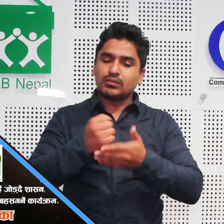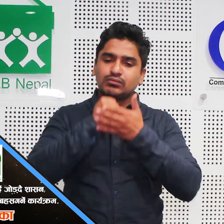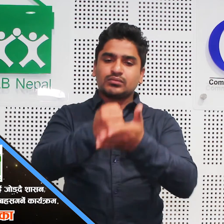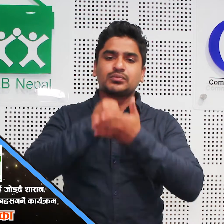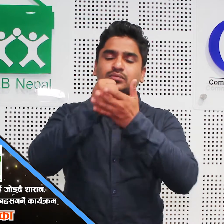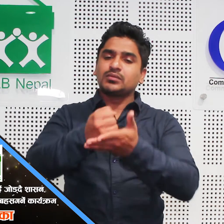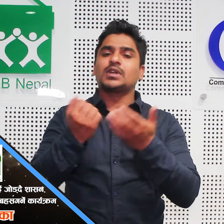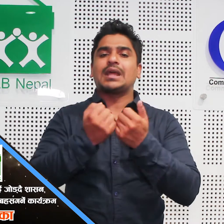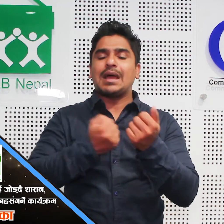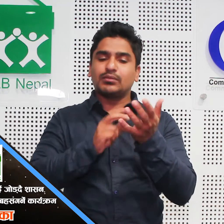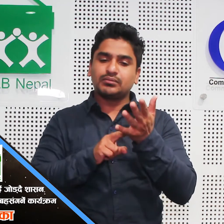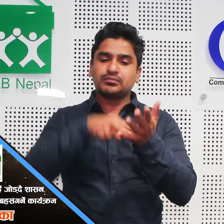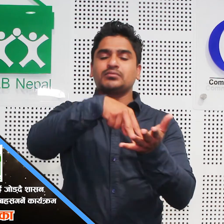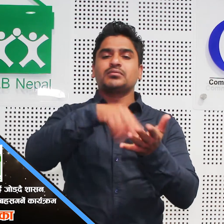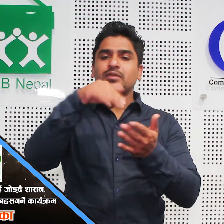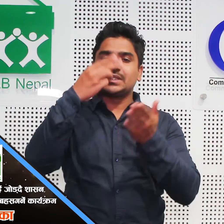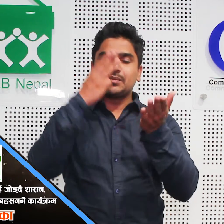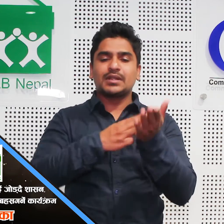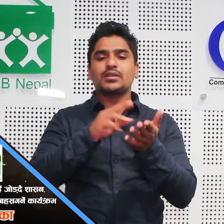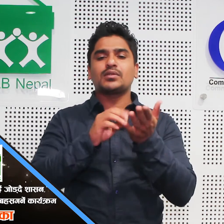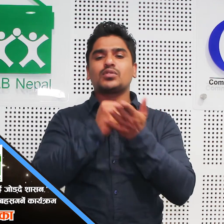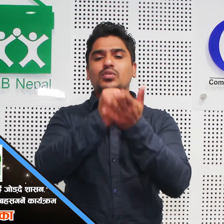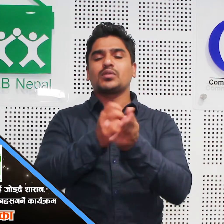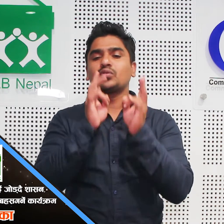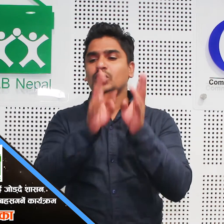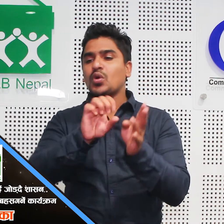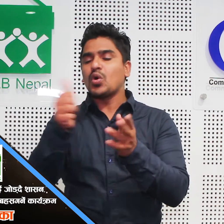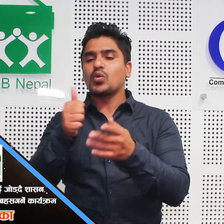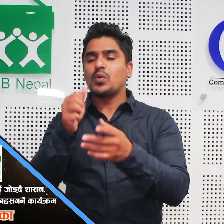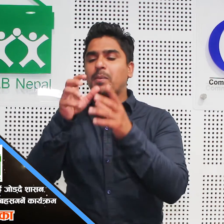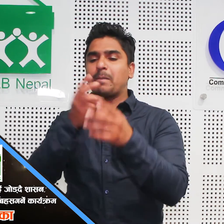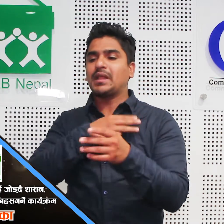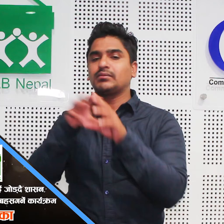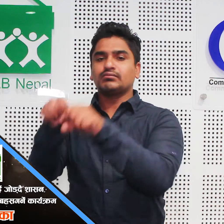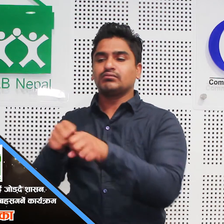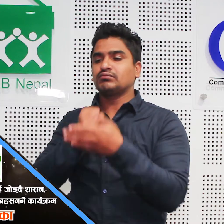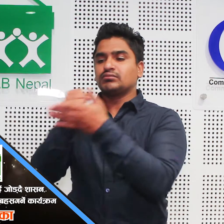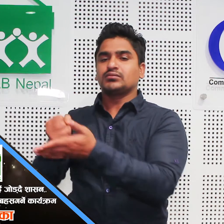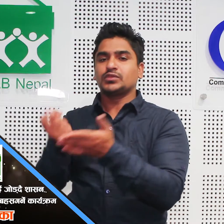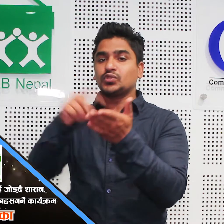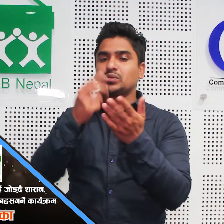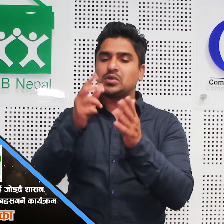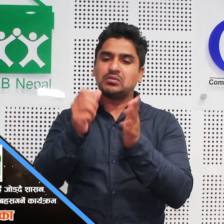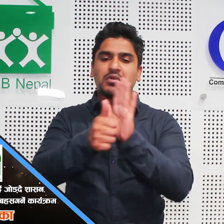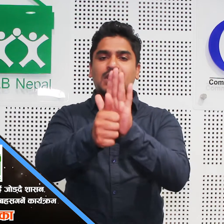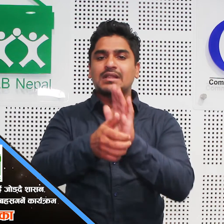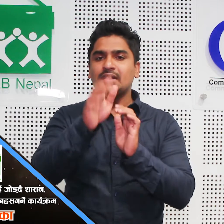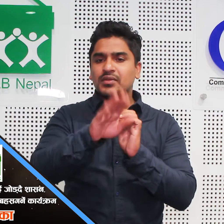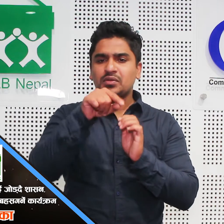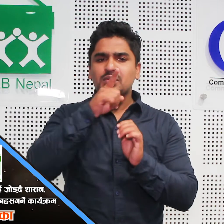गरेर ऊ आफू खुट्टामा उभिएपछि मात्रै उसलाई चाहिँ सहयोग दिन छोडेर अर्को कृषक समायो भने चाहिँ अलि अगाडि बढ्छ. यो वर्ष अलिकति सहयोग,